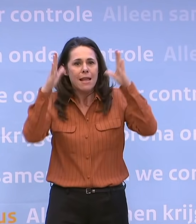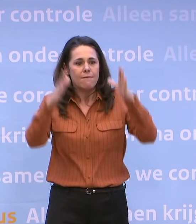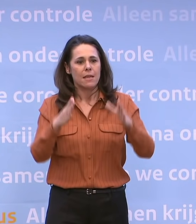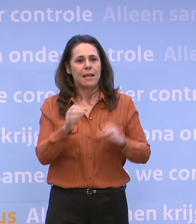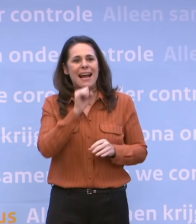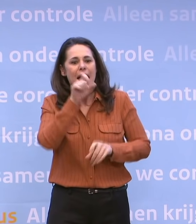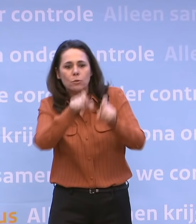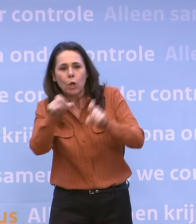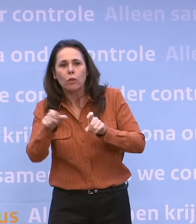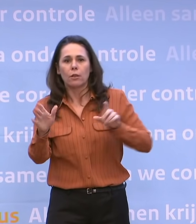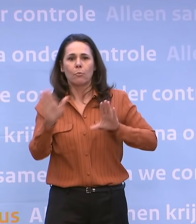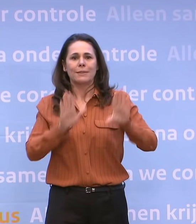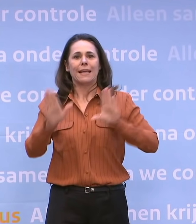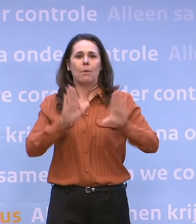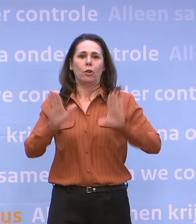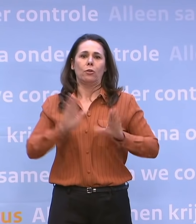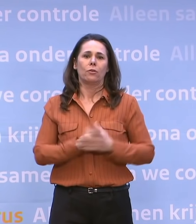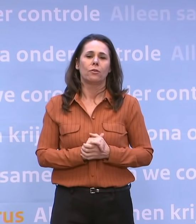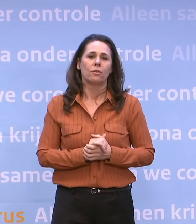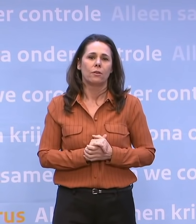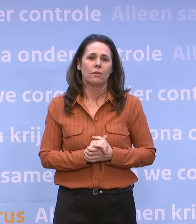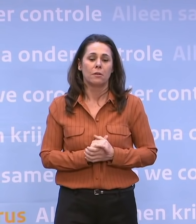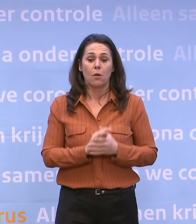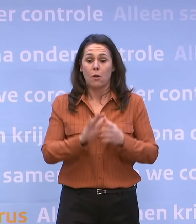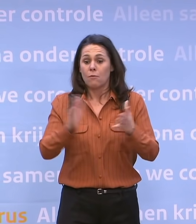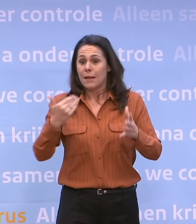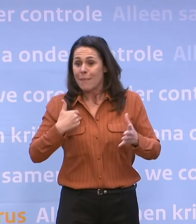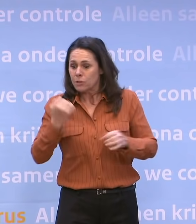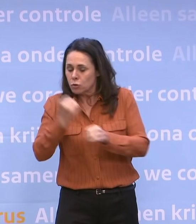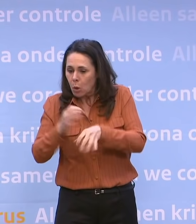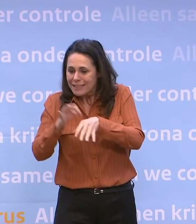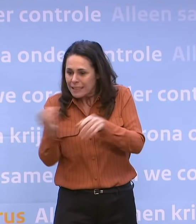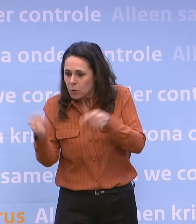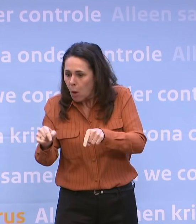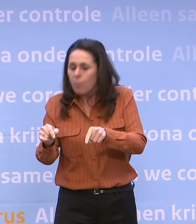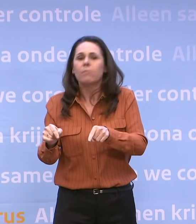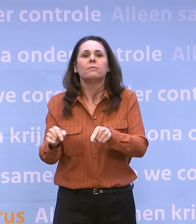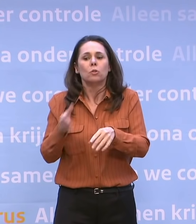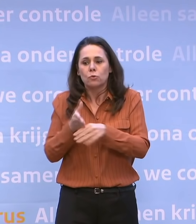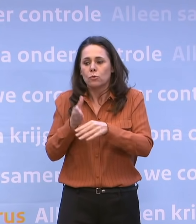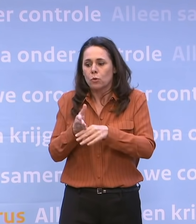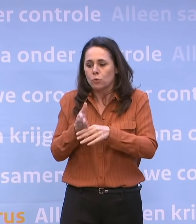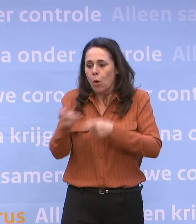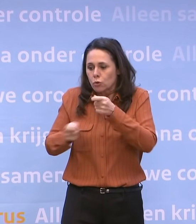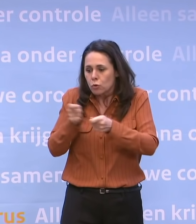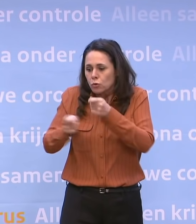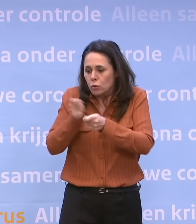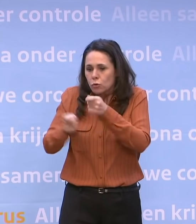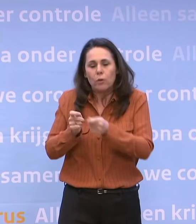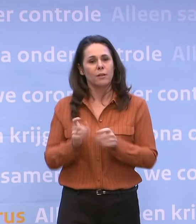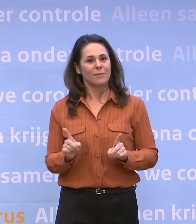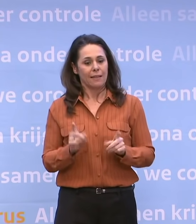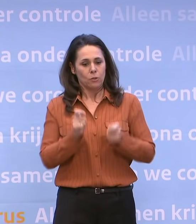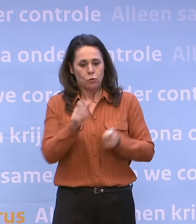beschermen. En we doen dit om de mensen die onverhoopt toch ziek worden, de beste zorg te kunnen blijven geven. Want de zorg moet